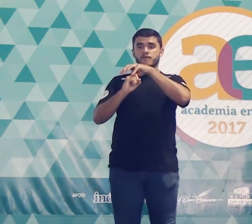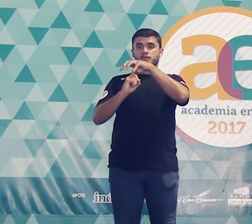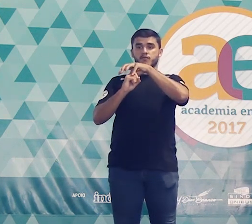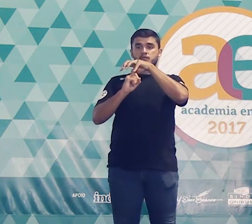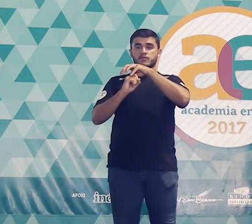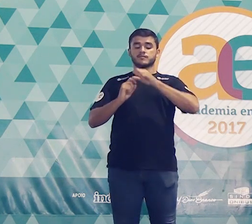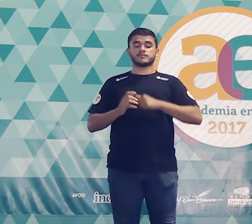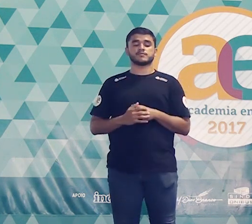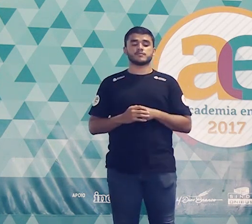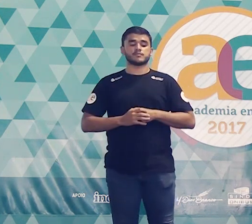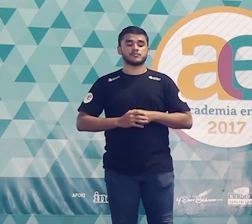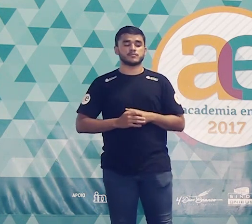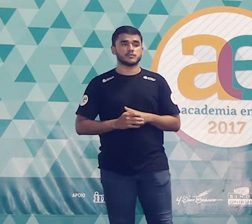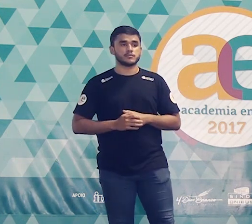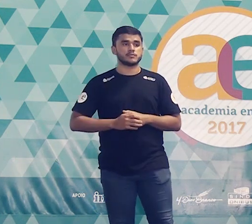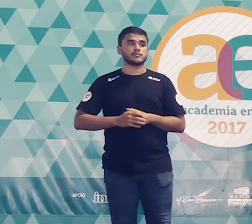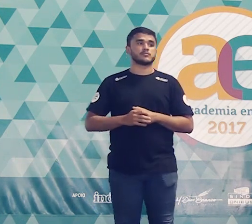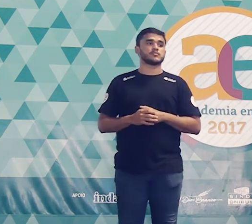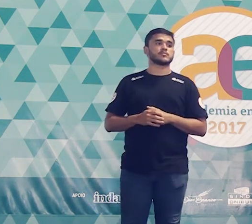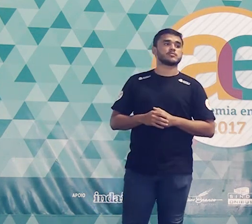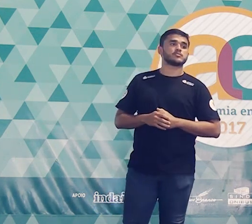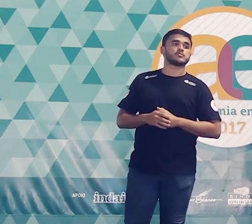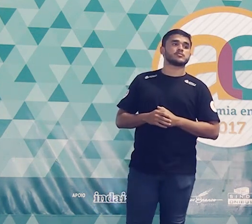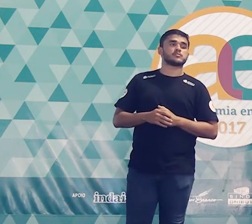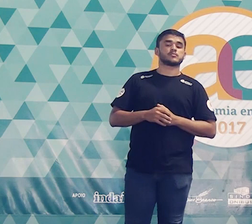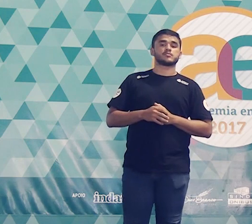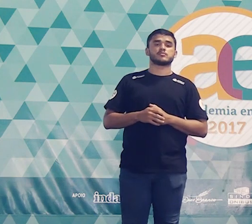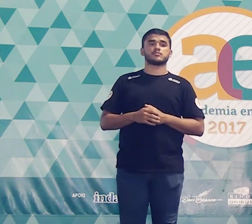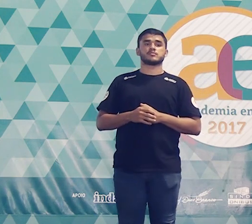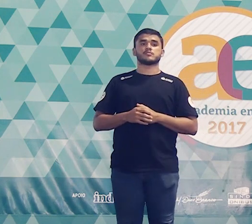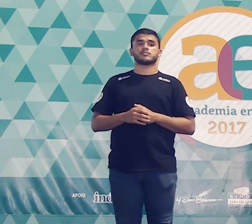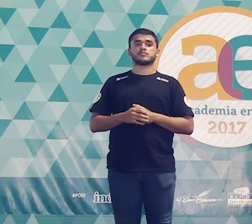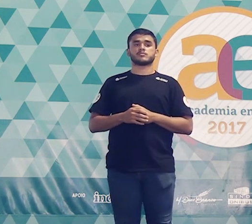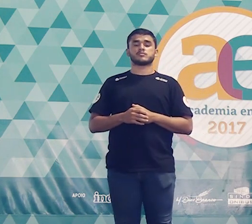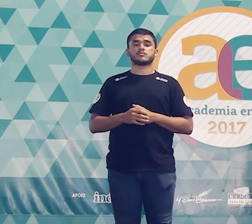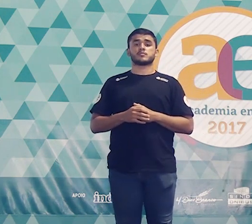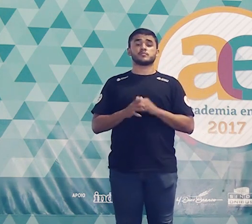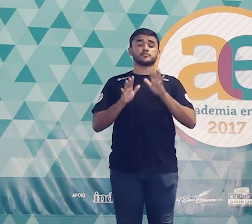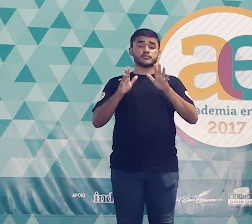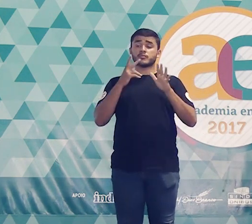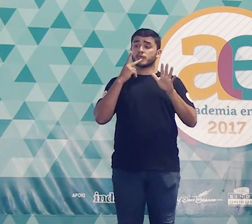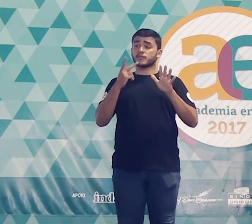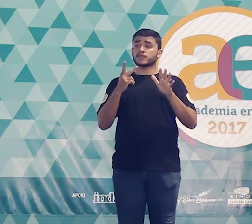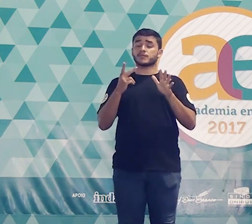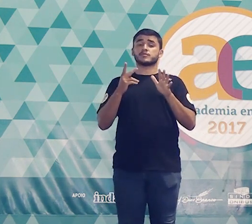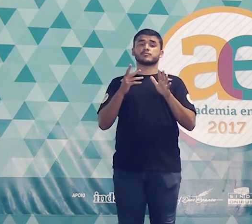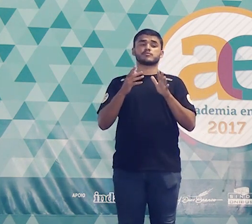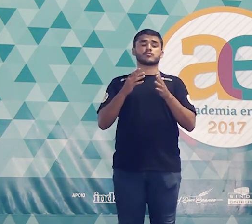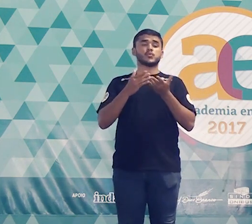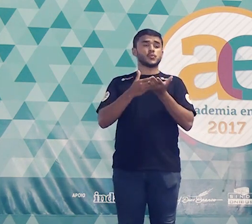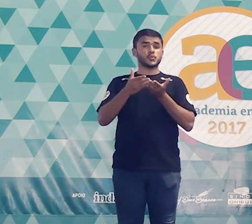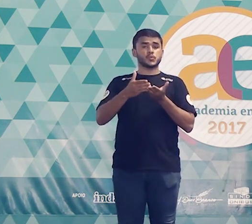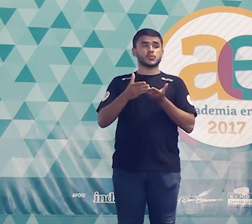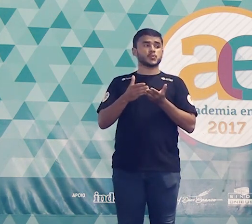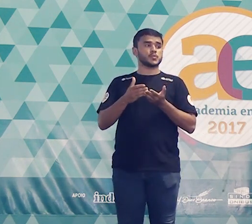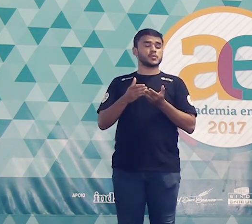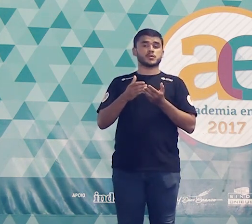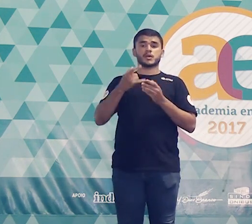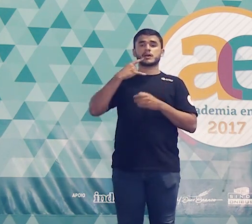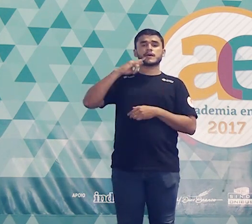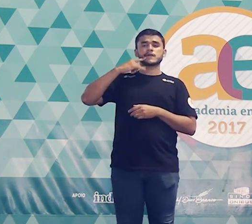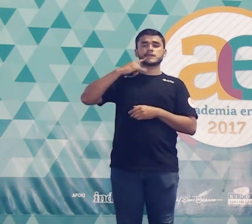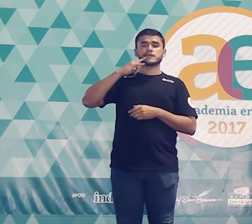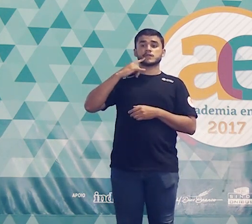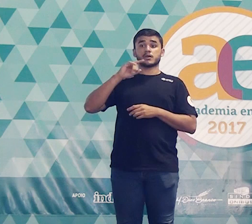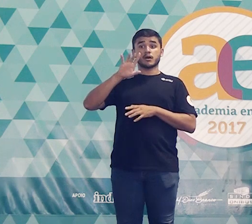que em poucas doses é bom. Eu já falei, já comentei sobre isso, a questão de poucas doses. Assim, gente, a princípio, assim, a